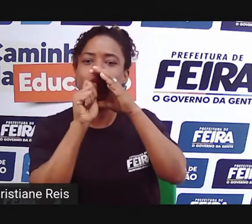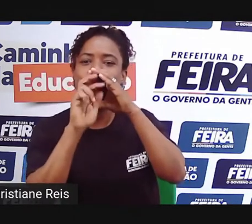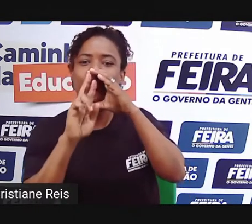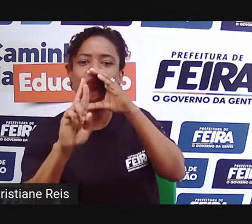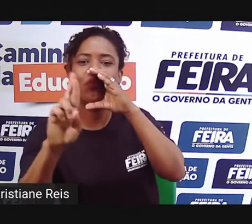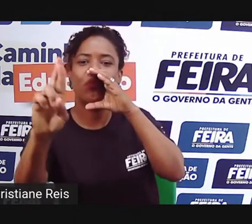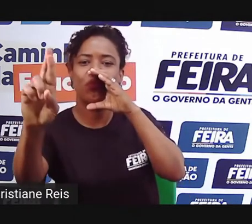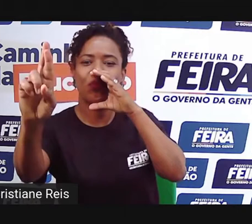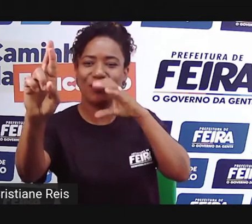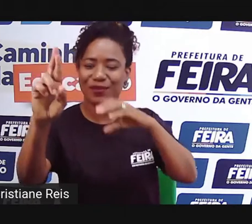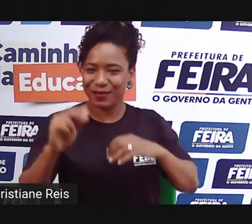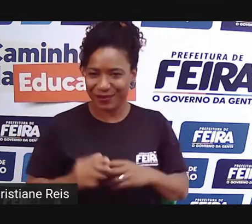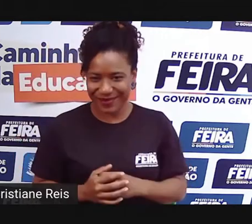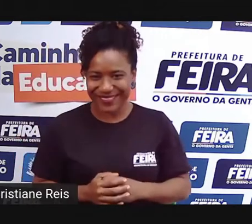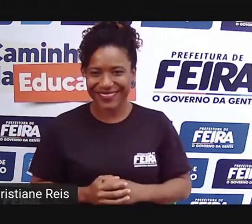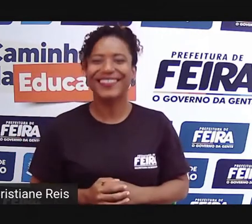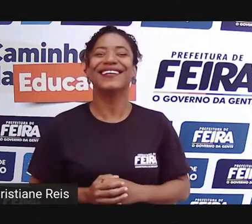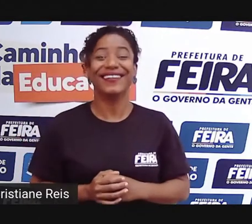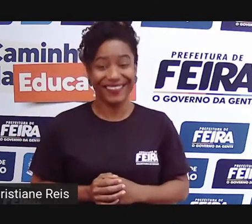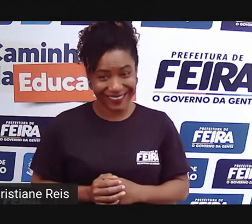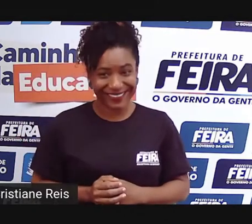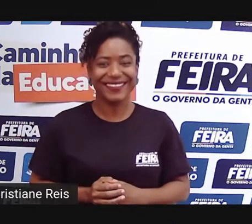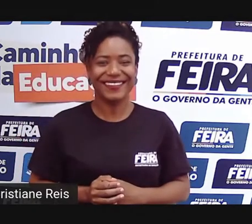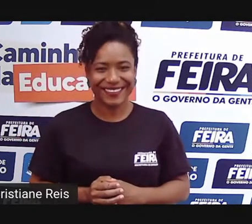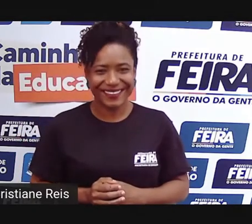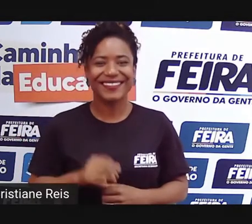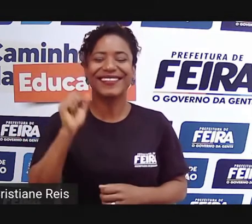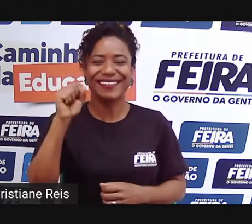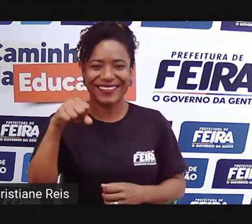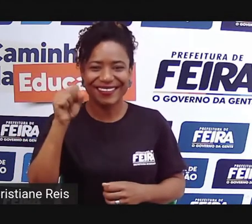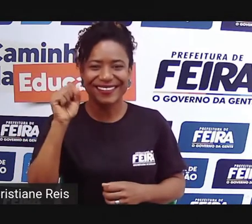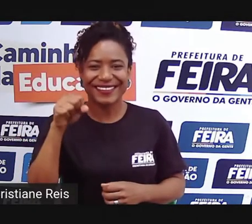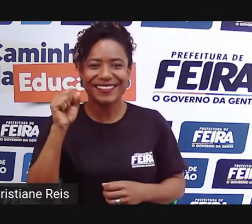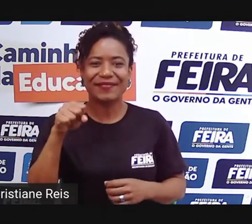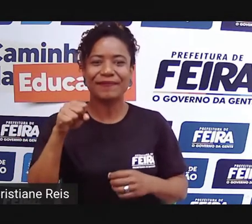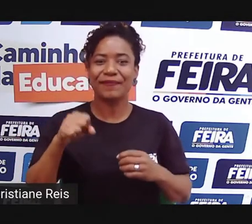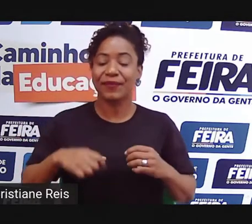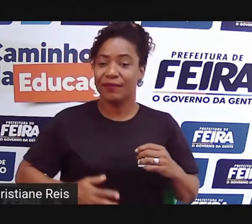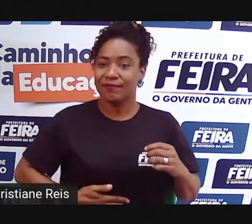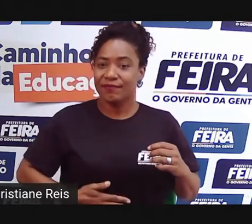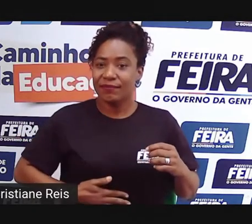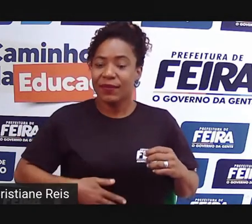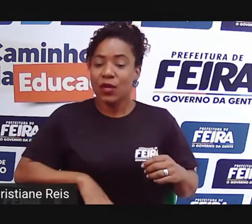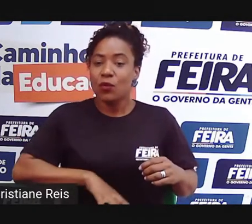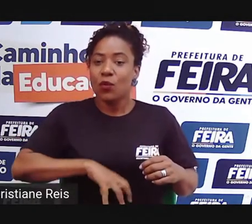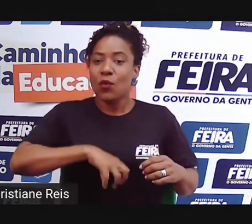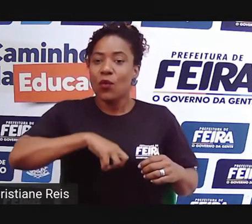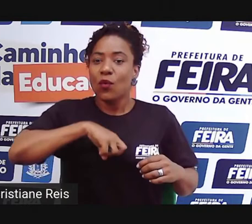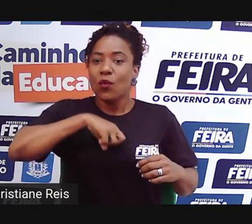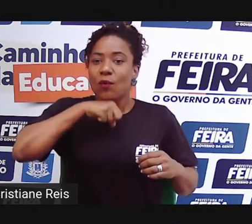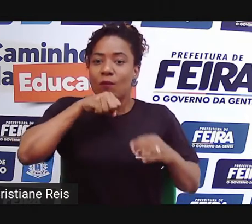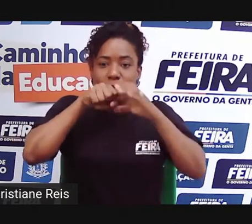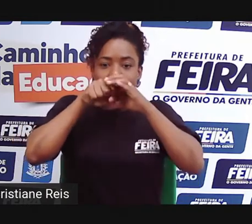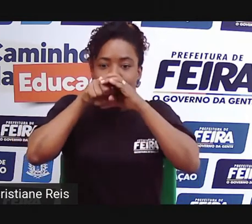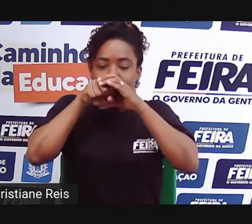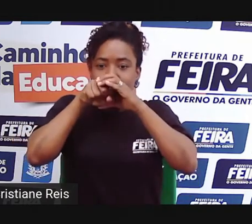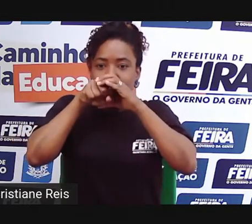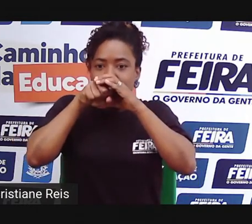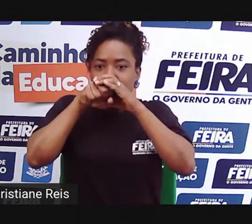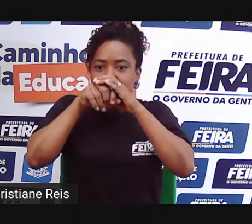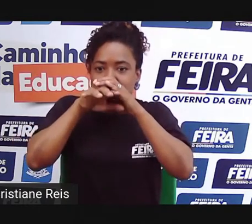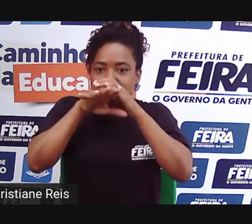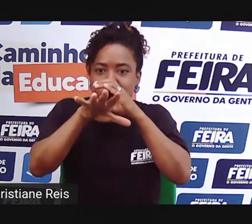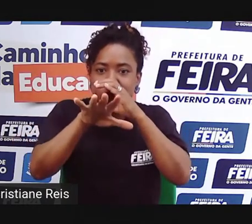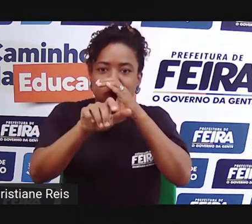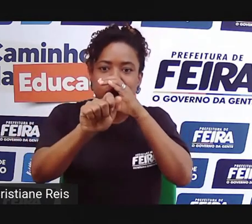mesmo. Enchemos a bexiga de ar. E a gente tirou o ar daqui de dentro, ó. Todo mundo agora vai